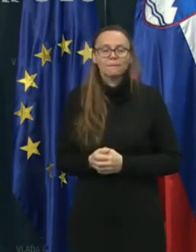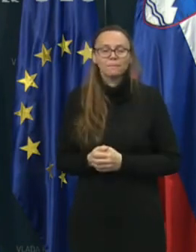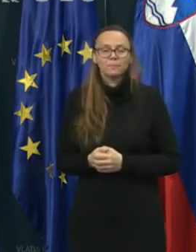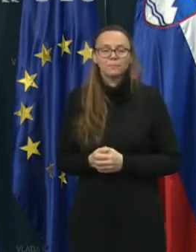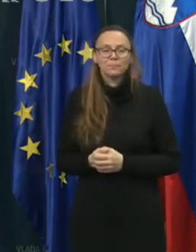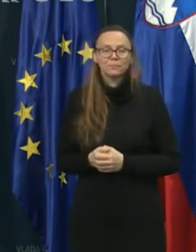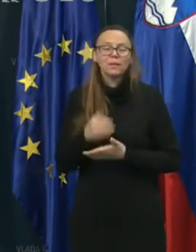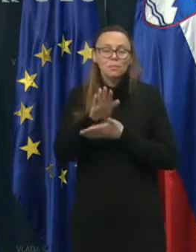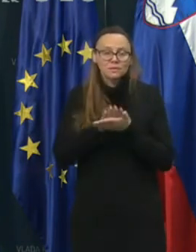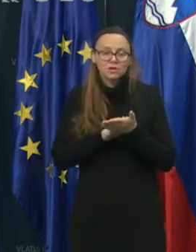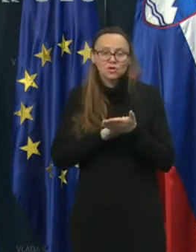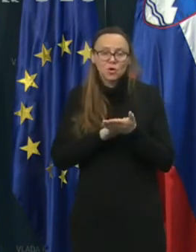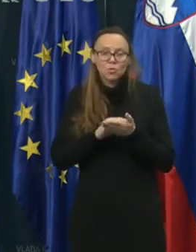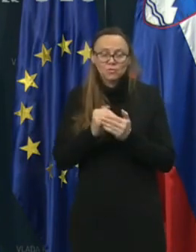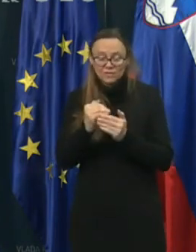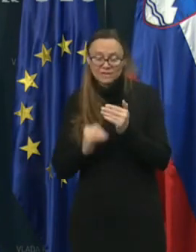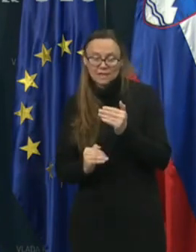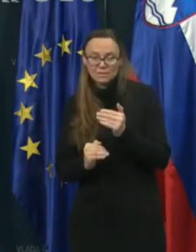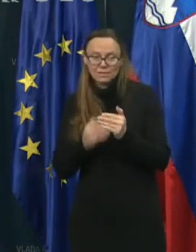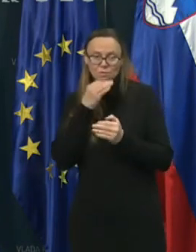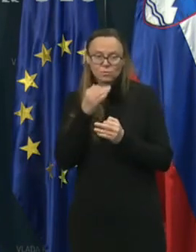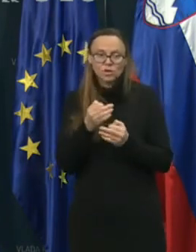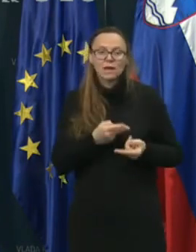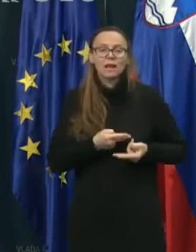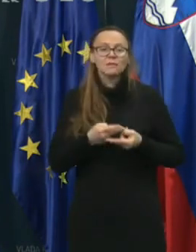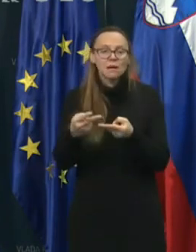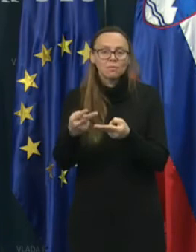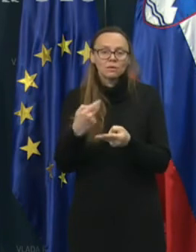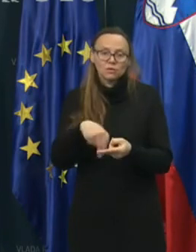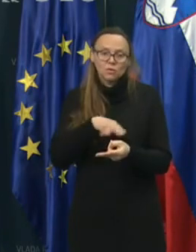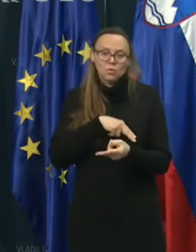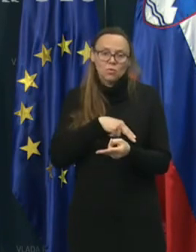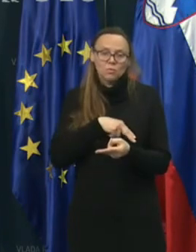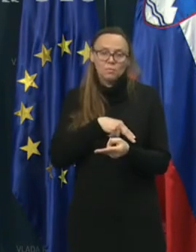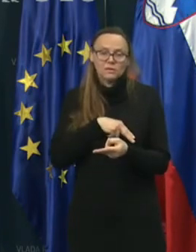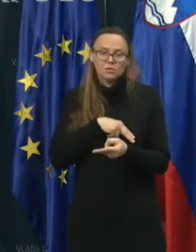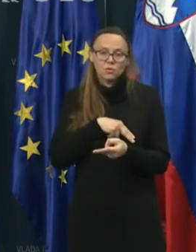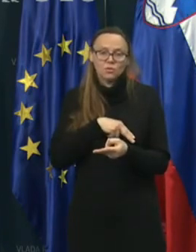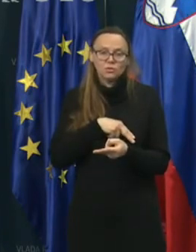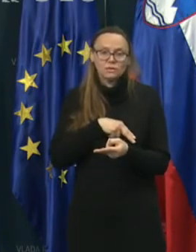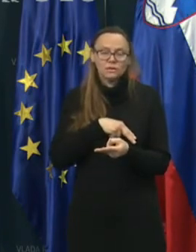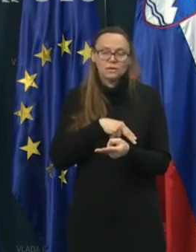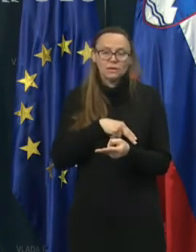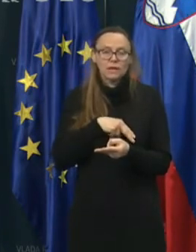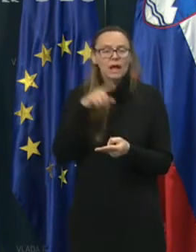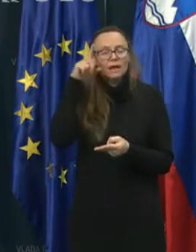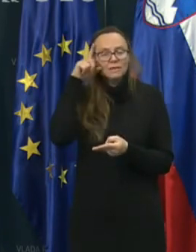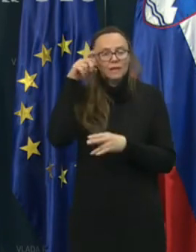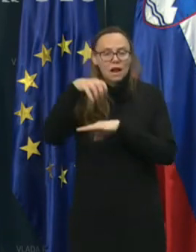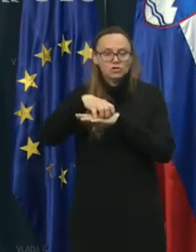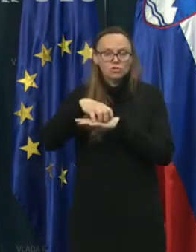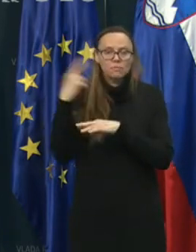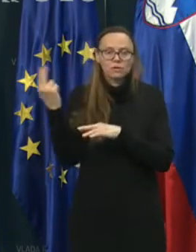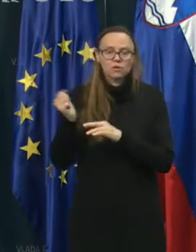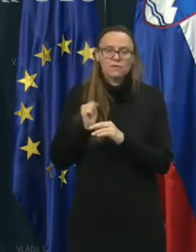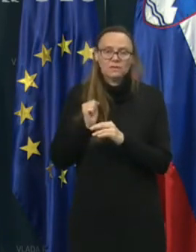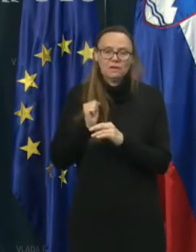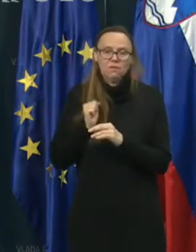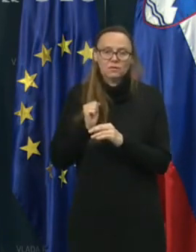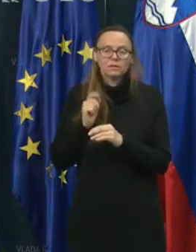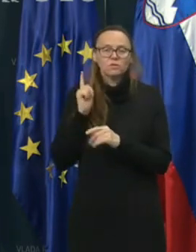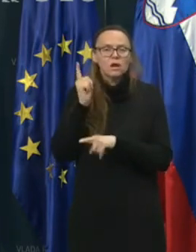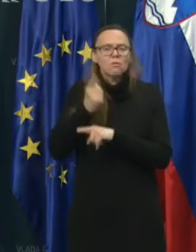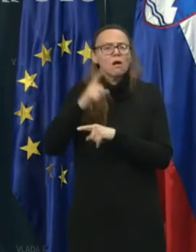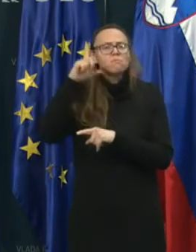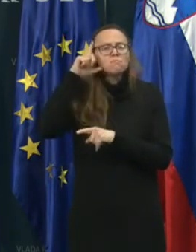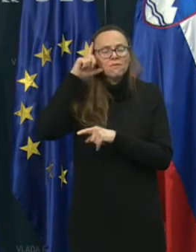Začnemo od zadaj. Napotitev je v pristojnosti Generalštaba Slovenske vojske oziroma poveljstva